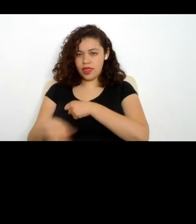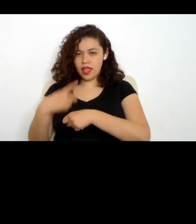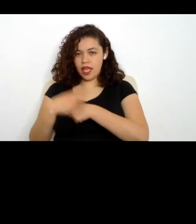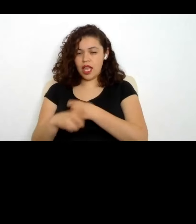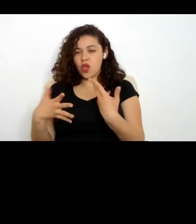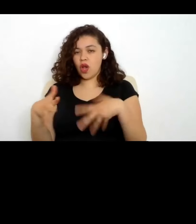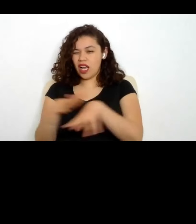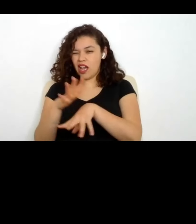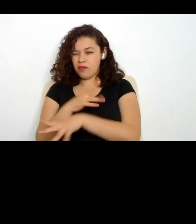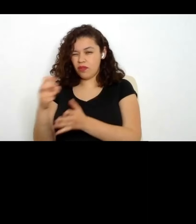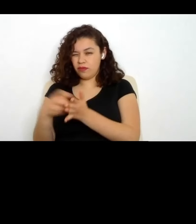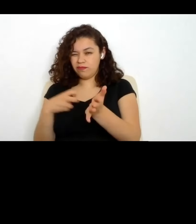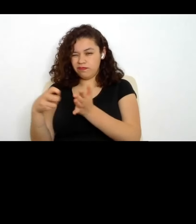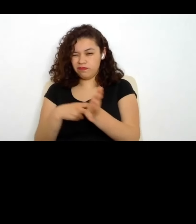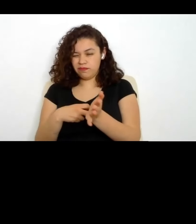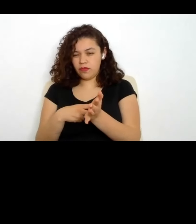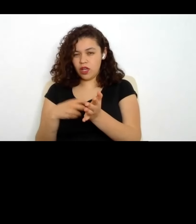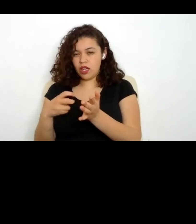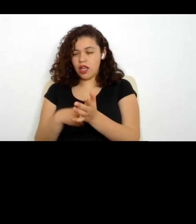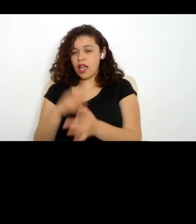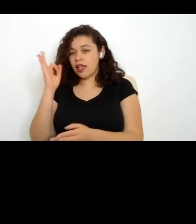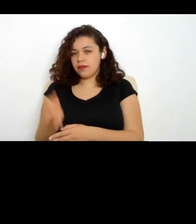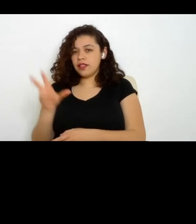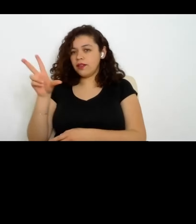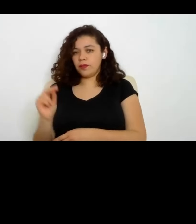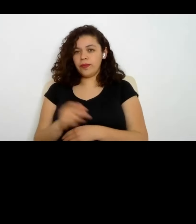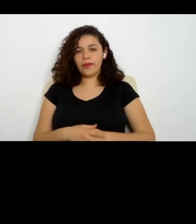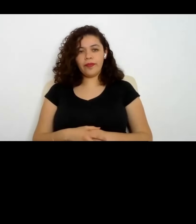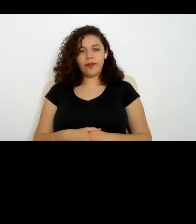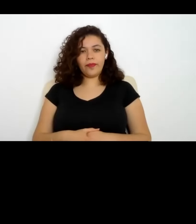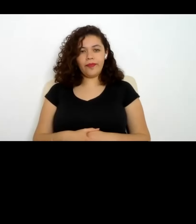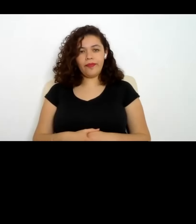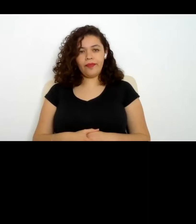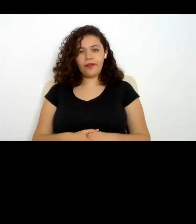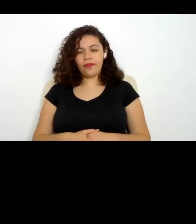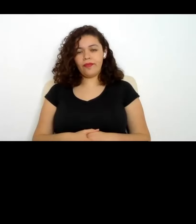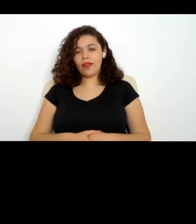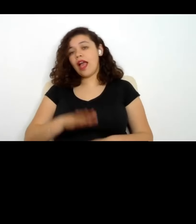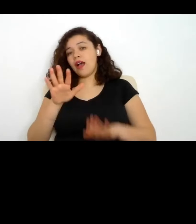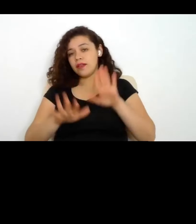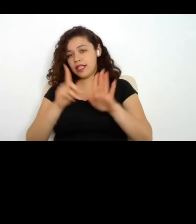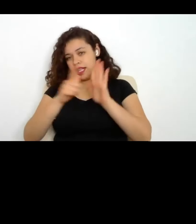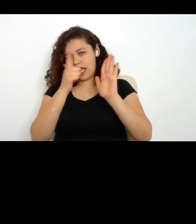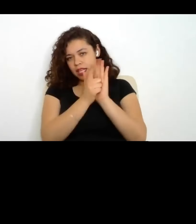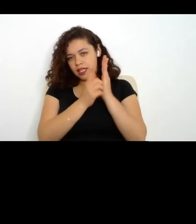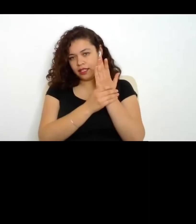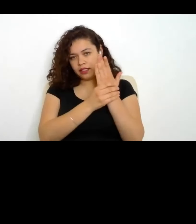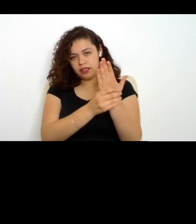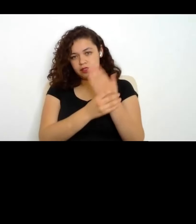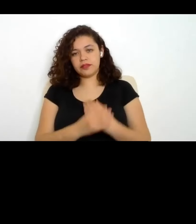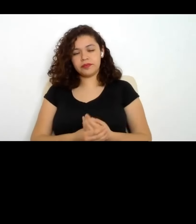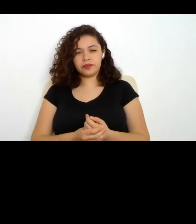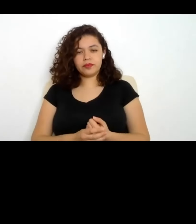alteración o modificación no autorizadas. Y en algunos casos la ley nos dice que en